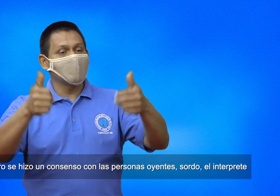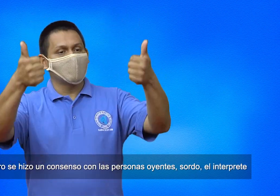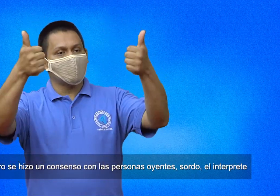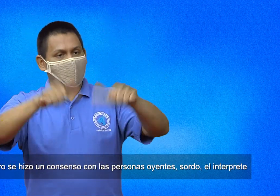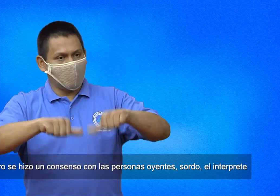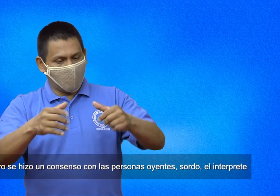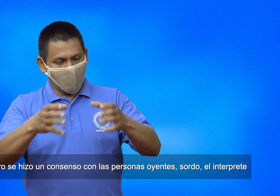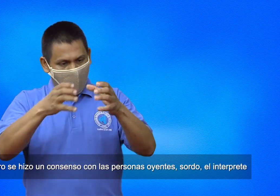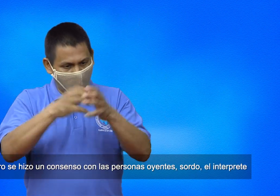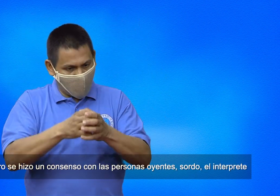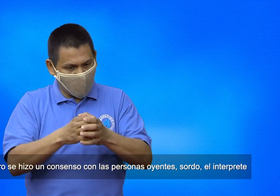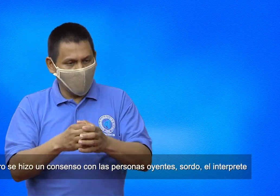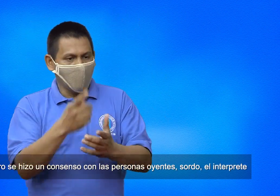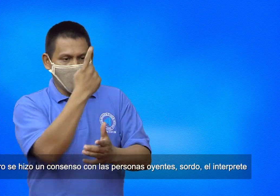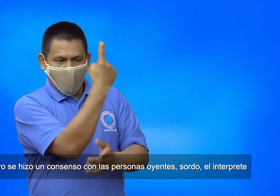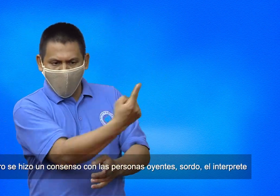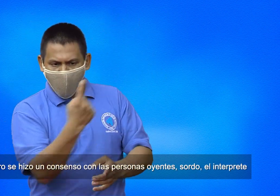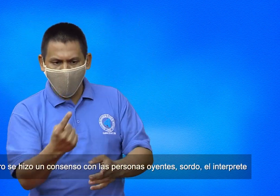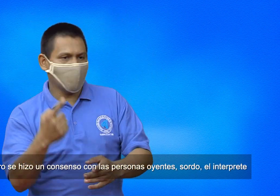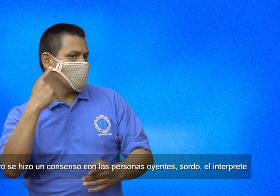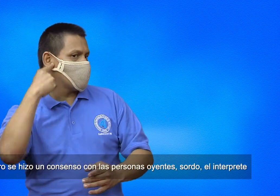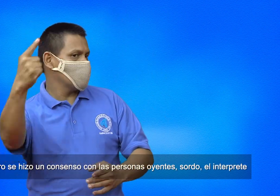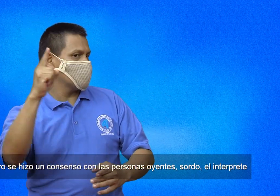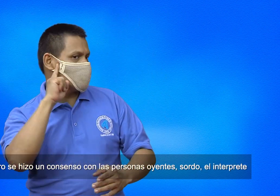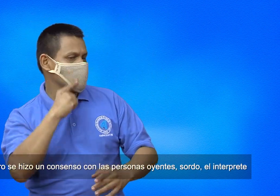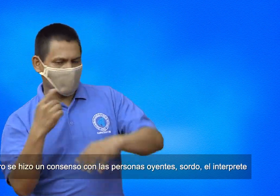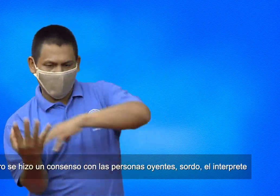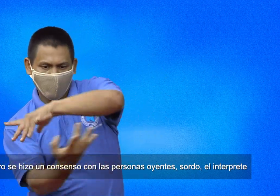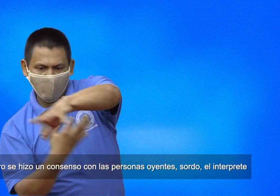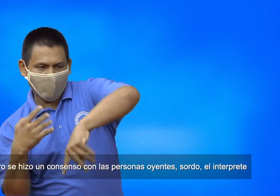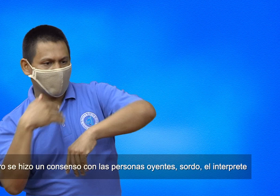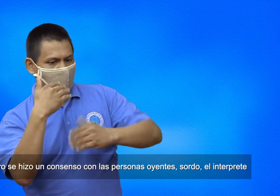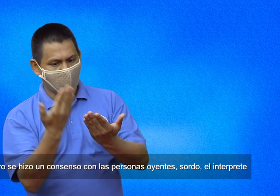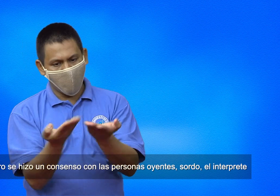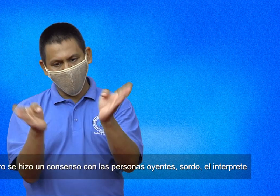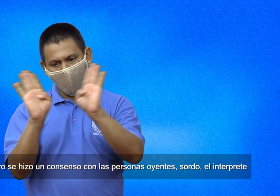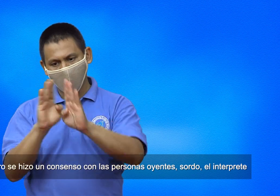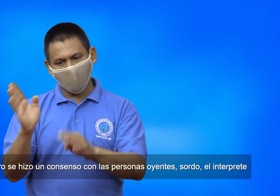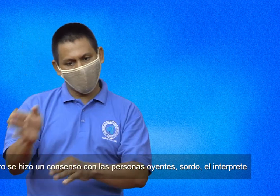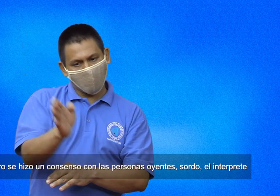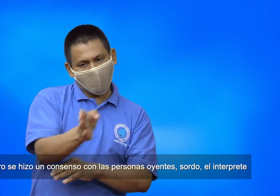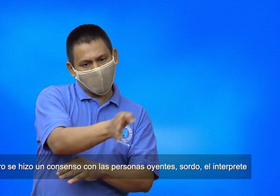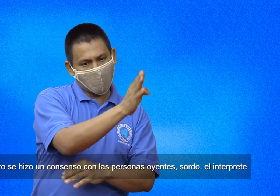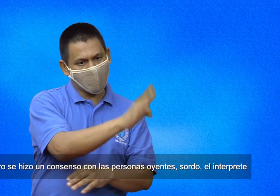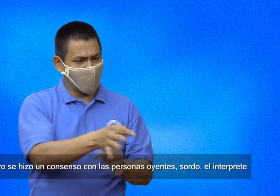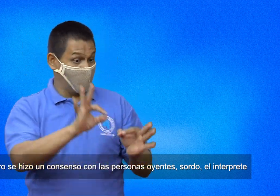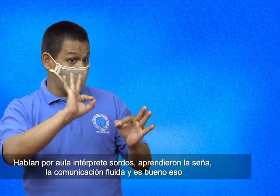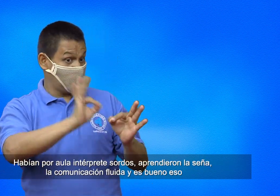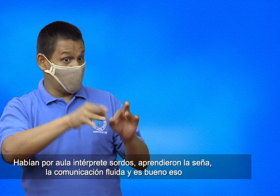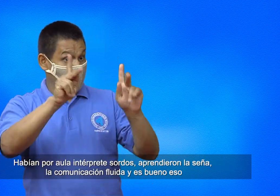se hizo un consenso con las personas oyentes sordos el intérprete habían